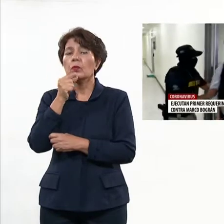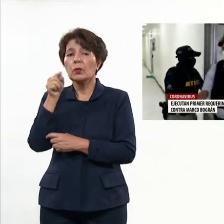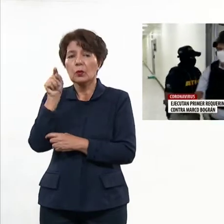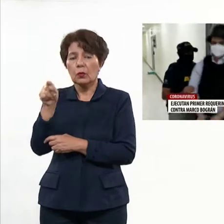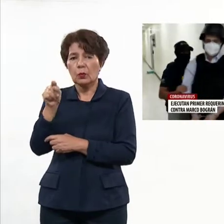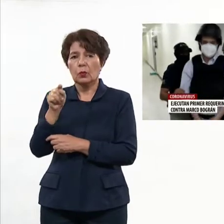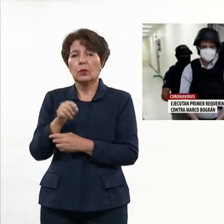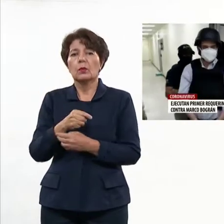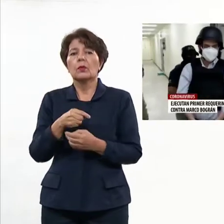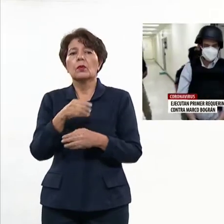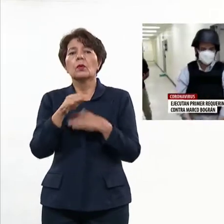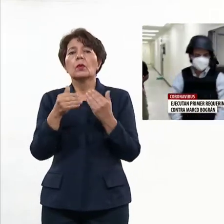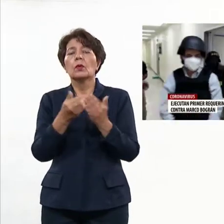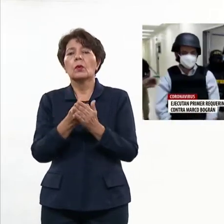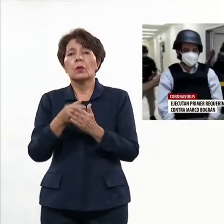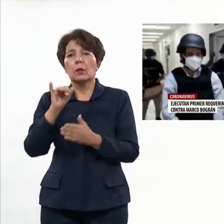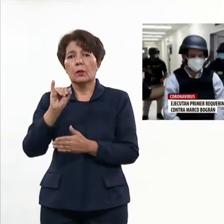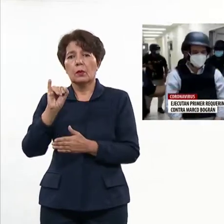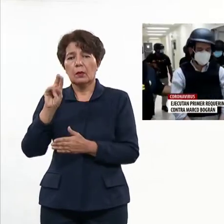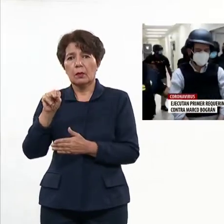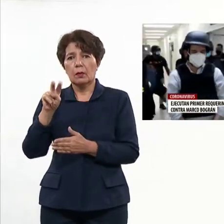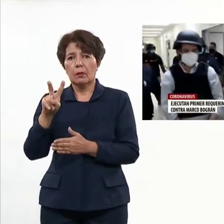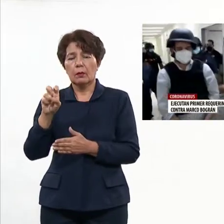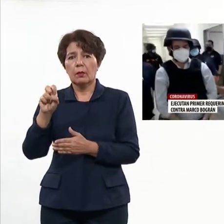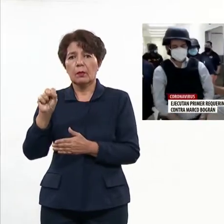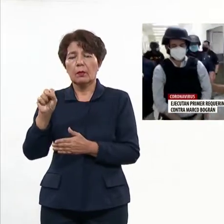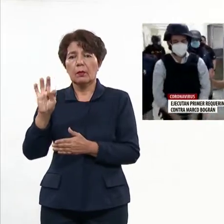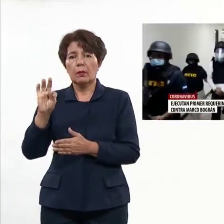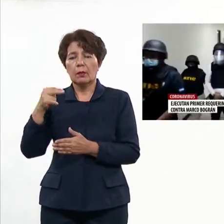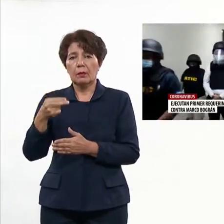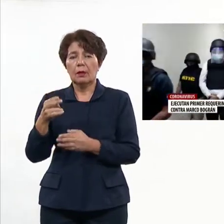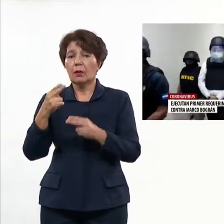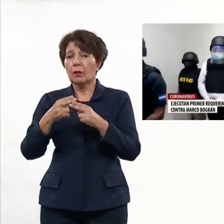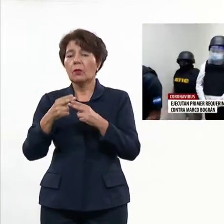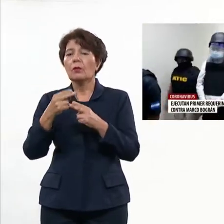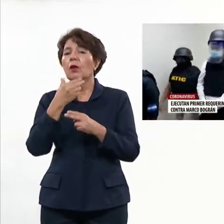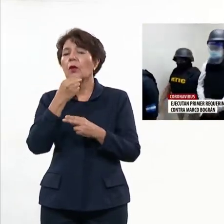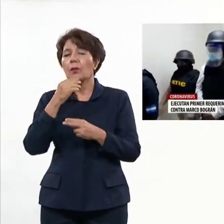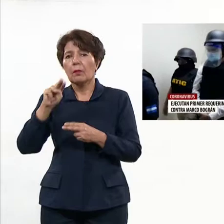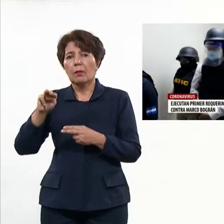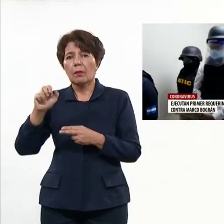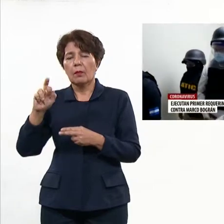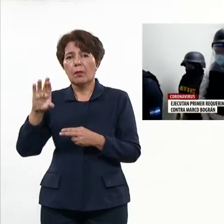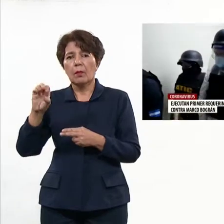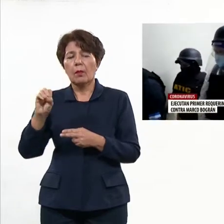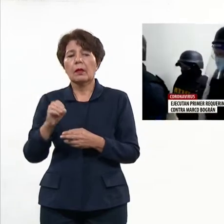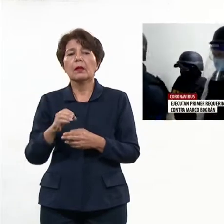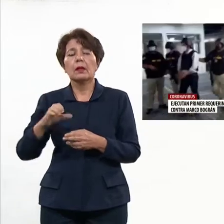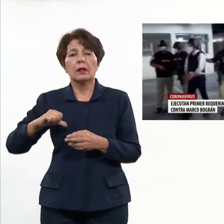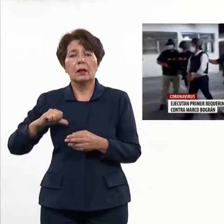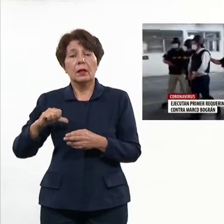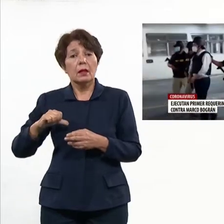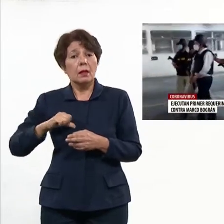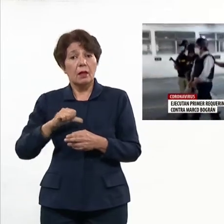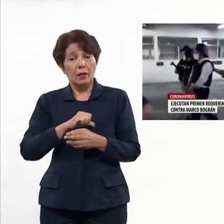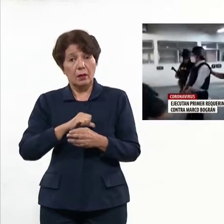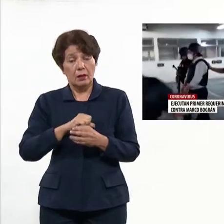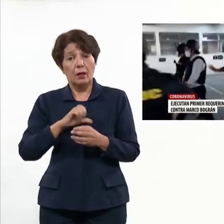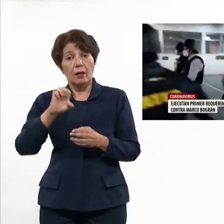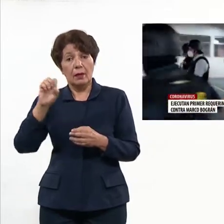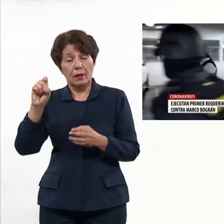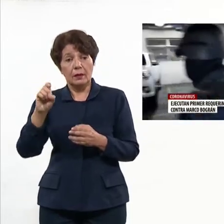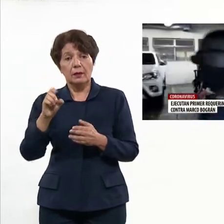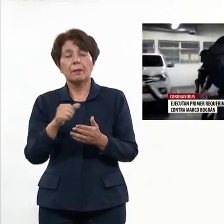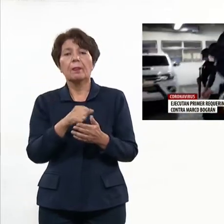inversiones estratégicas de honduras invest h marco bográn y el ex administrador álex moraes bográn fue